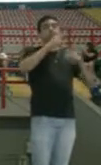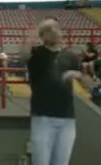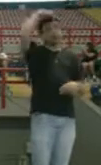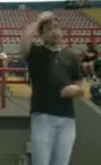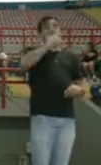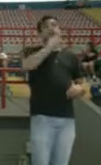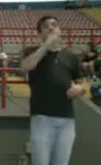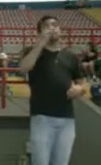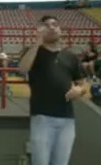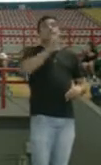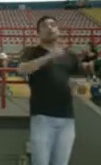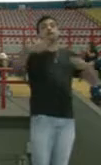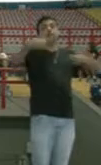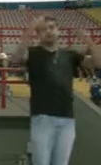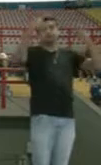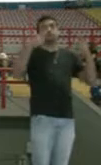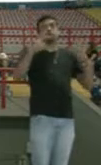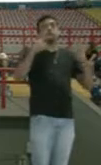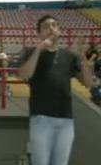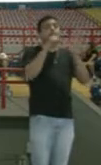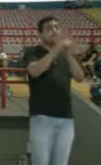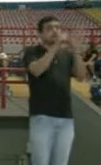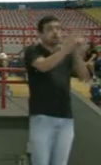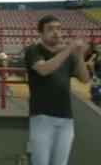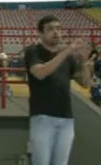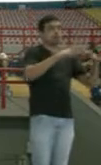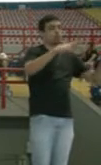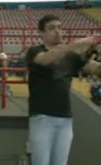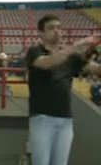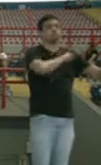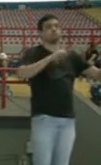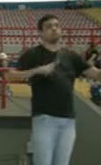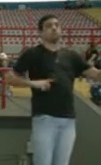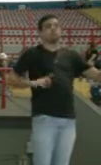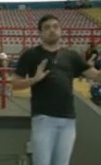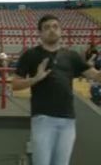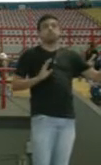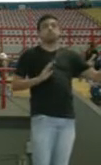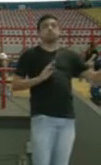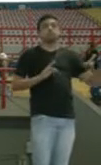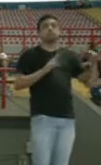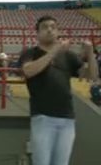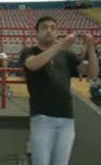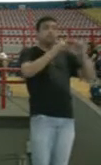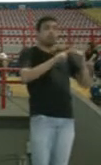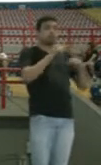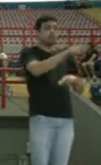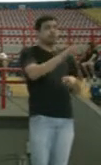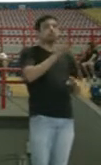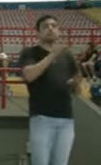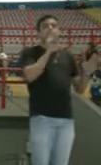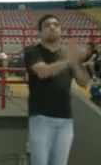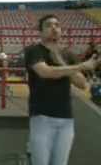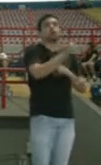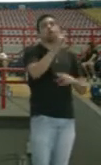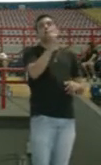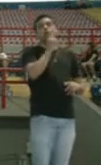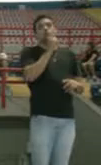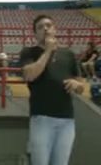tem que fazer se quiser fazer uma guerra? Consultar o parlamento. E ele não consultou o